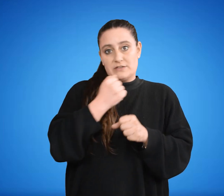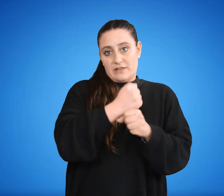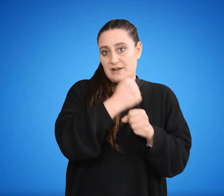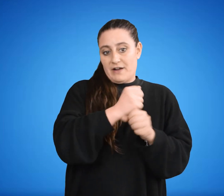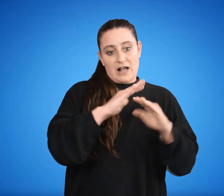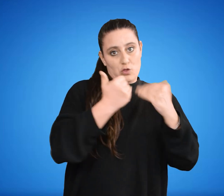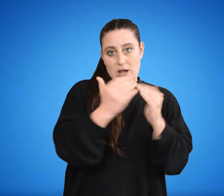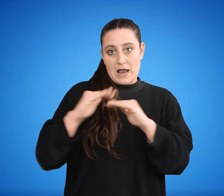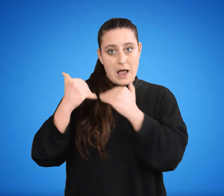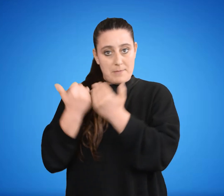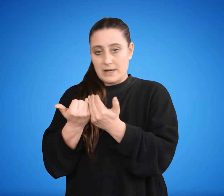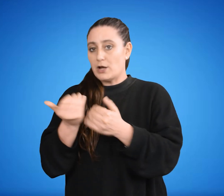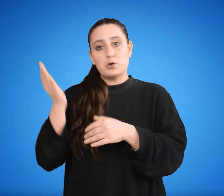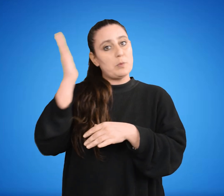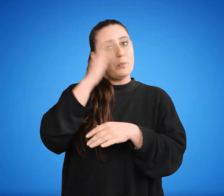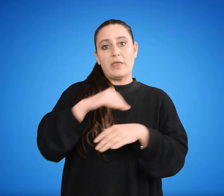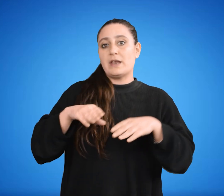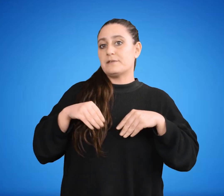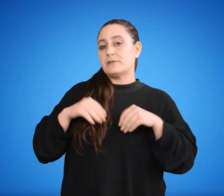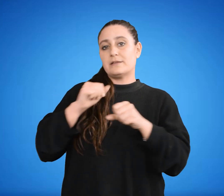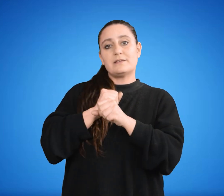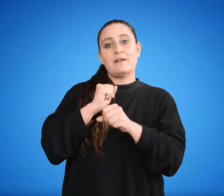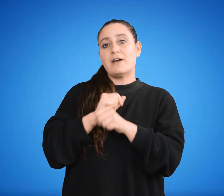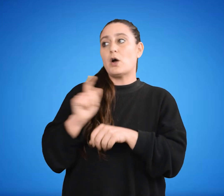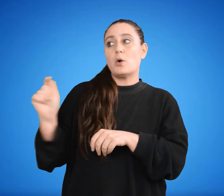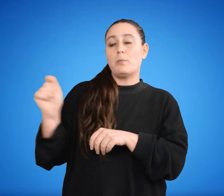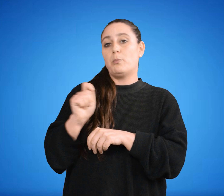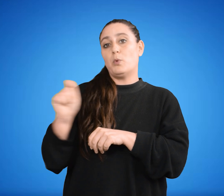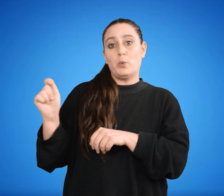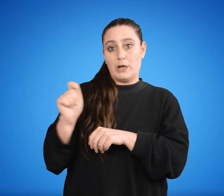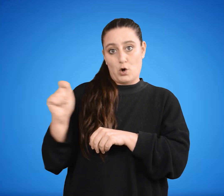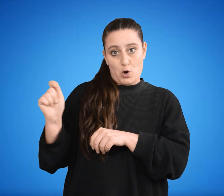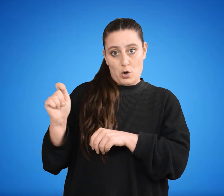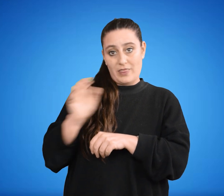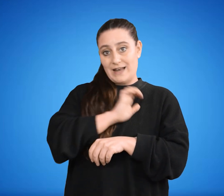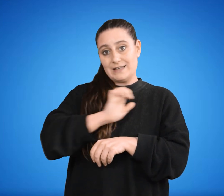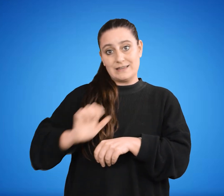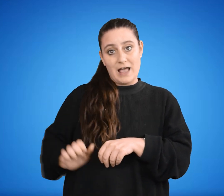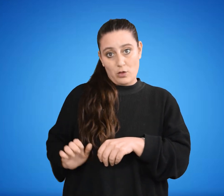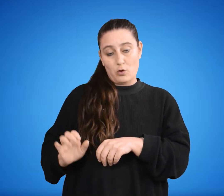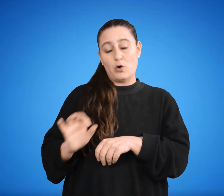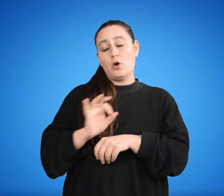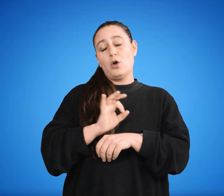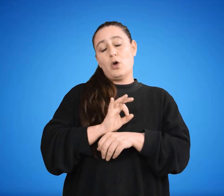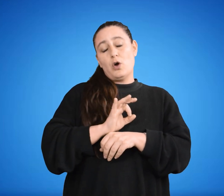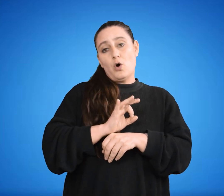respectivas cámaras no podrán recibir empleos rentados de los poderes del estado de los gobiernos